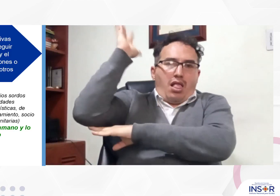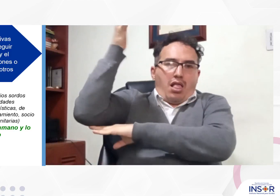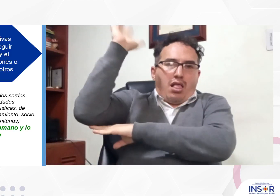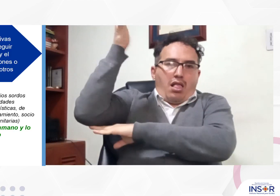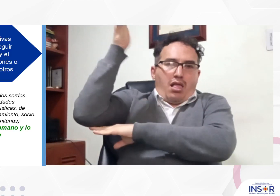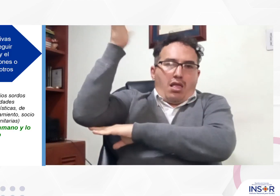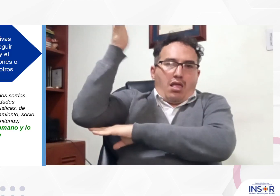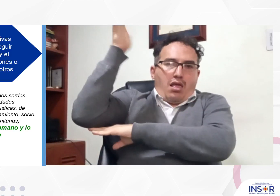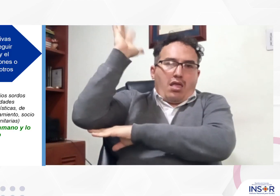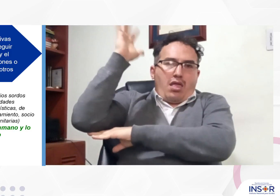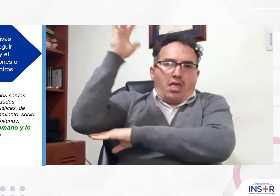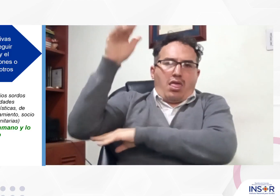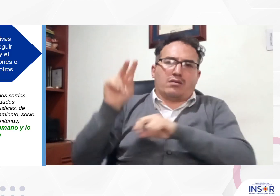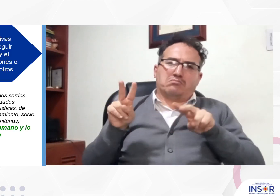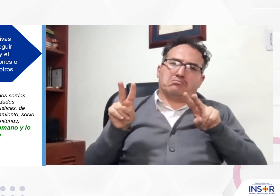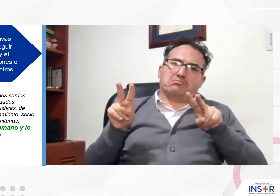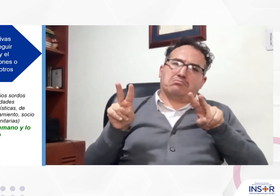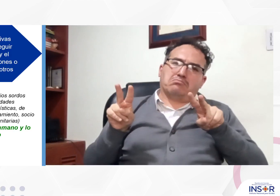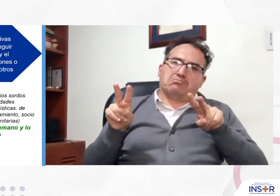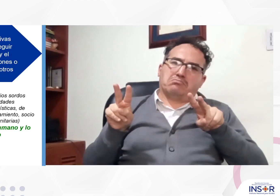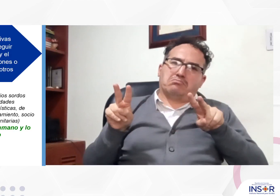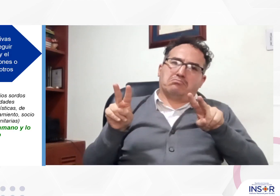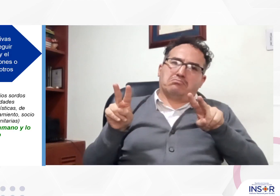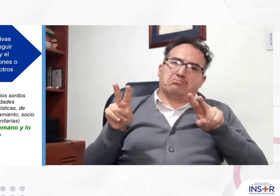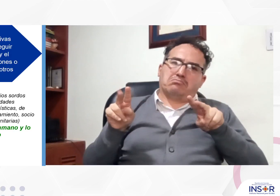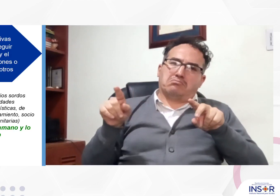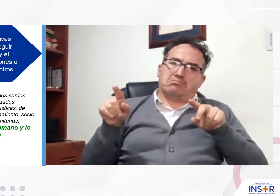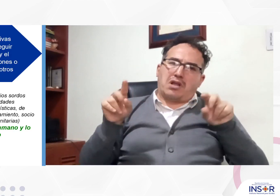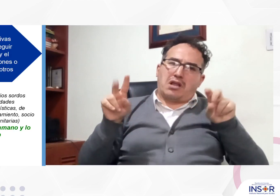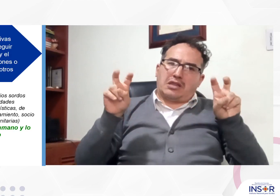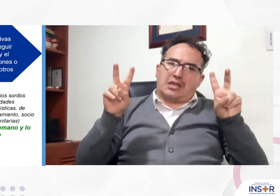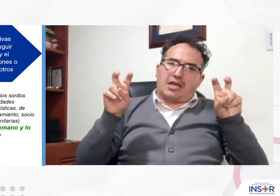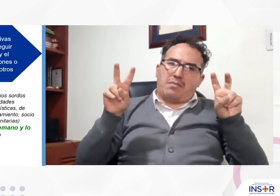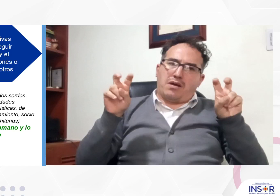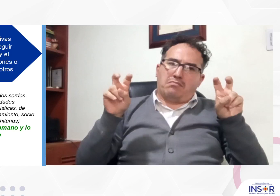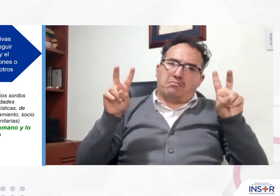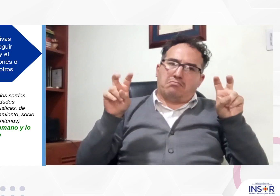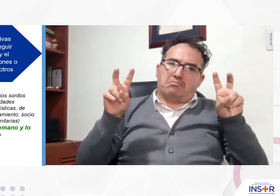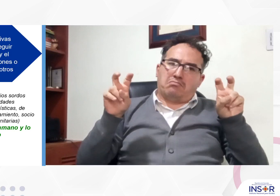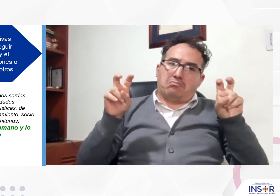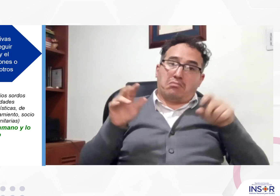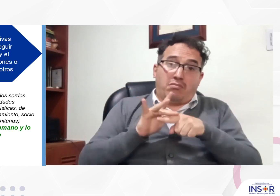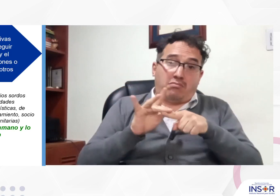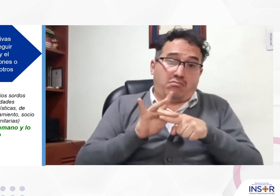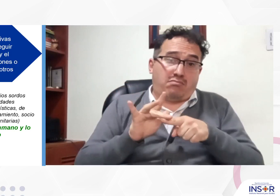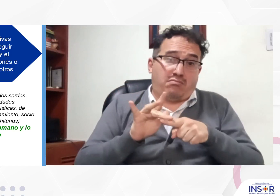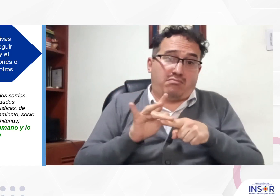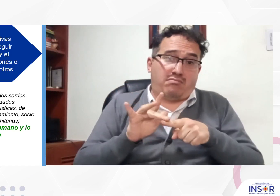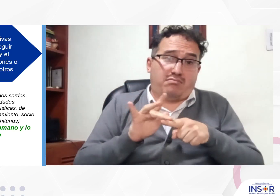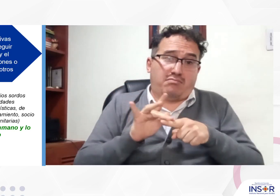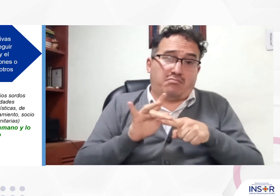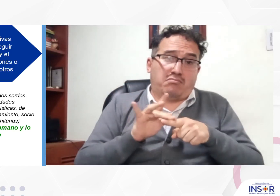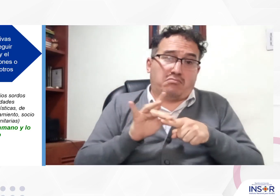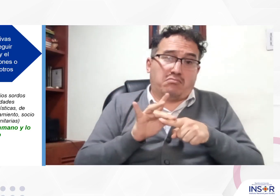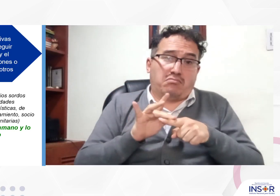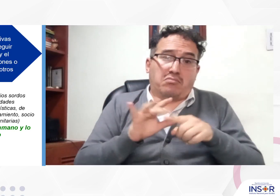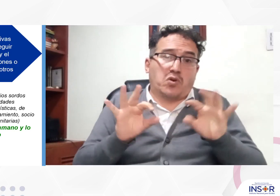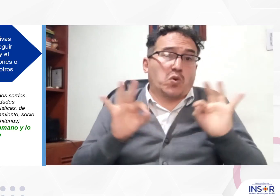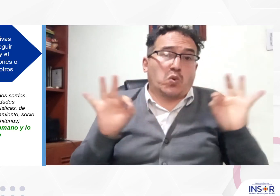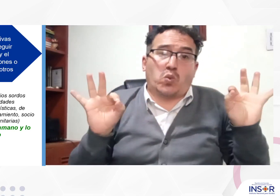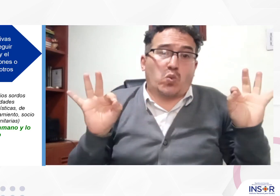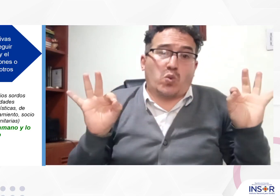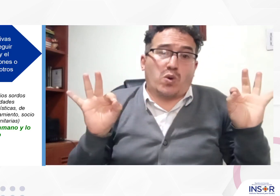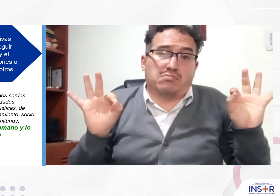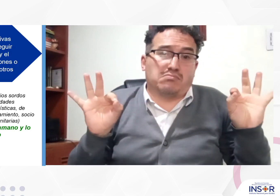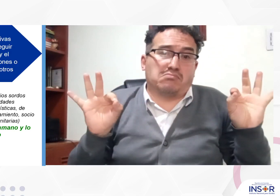tampoco tan pretenciosas y que en nuestros lugares de ponencia y exploración de temáticas no solamente